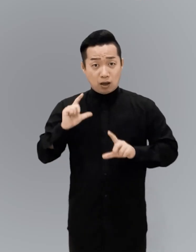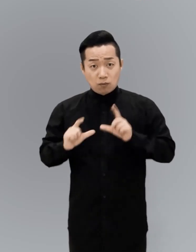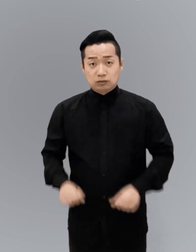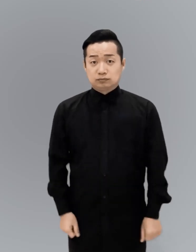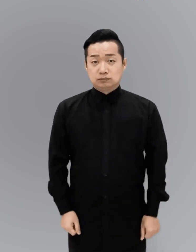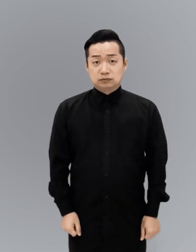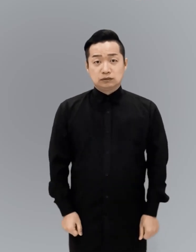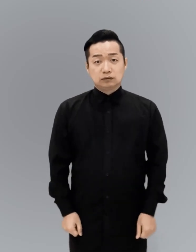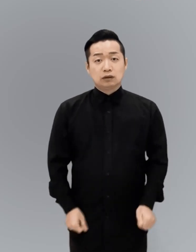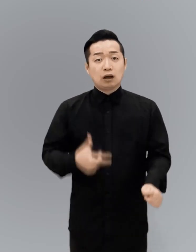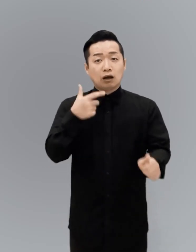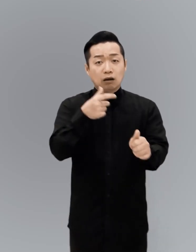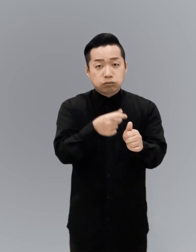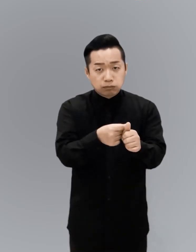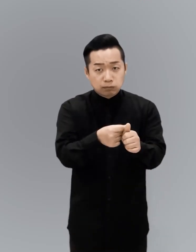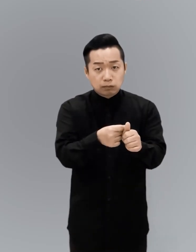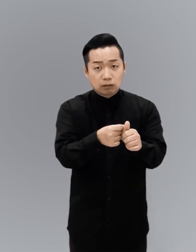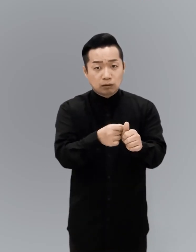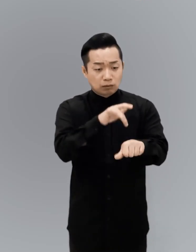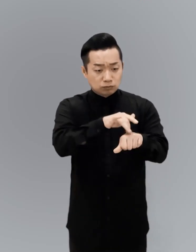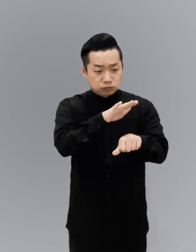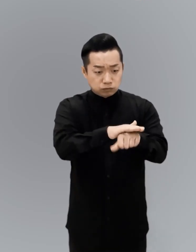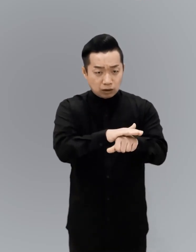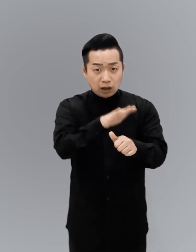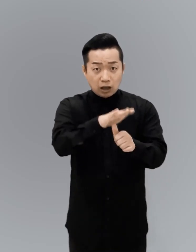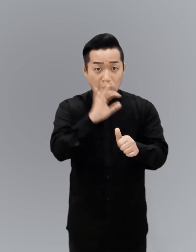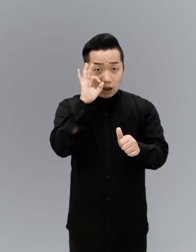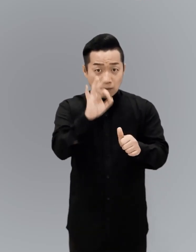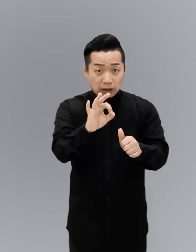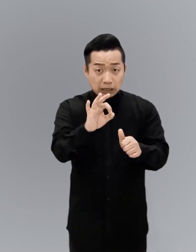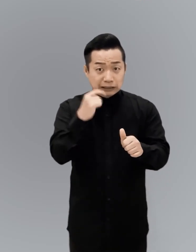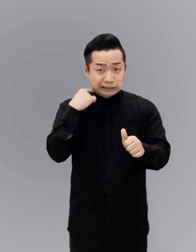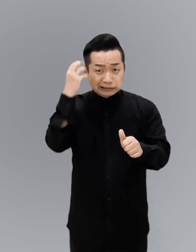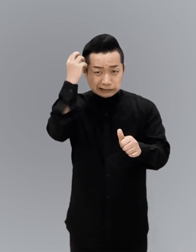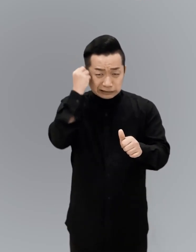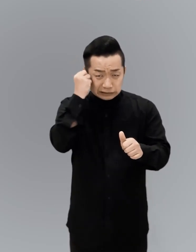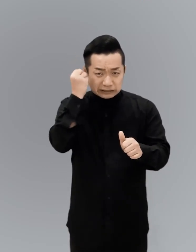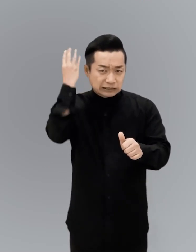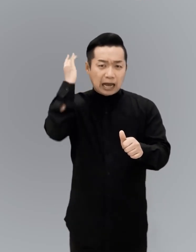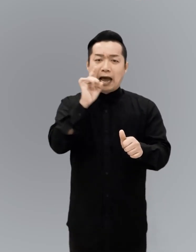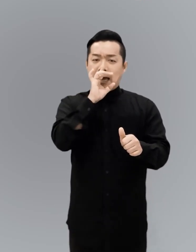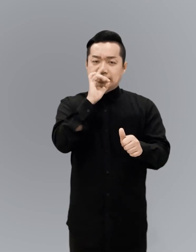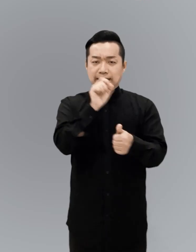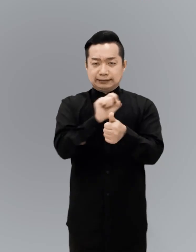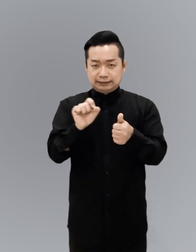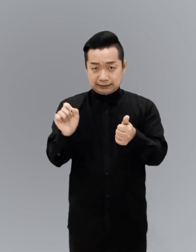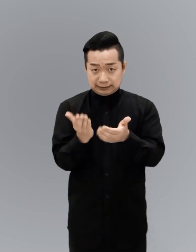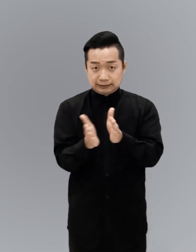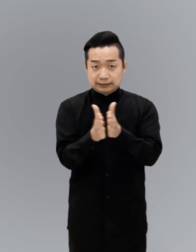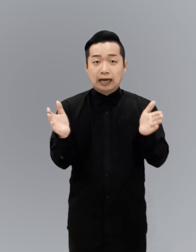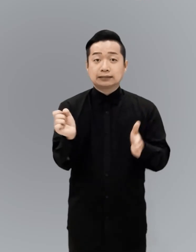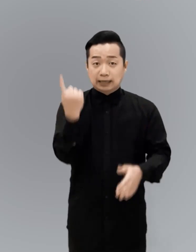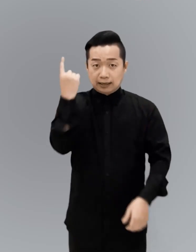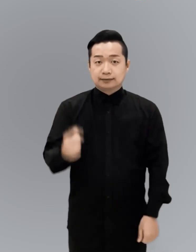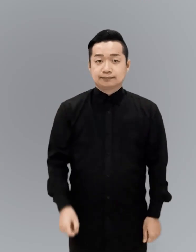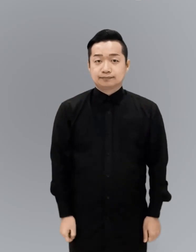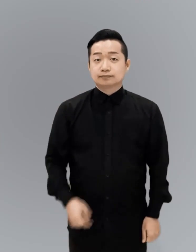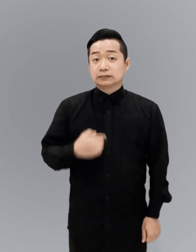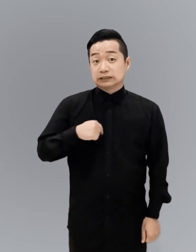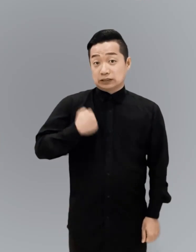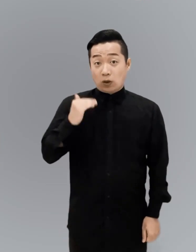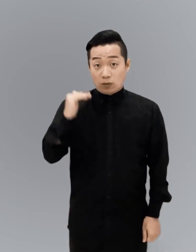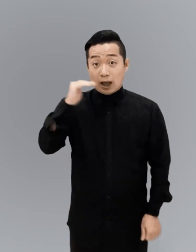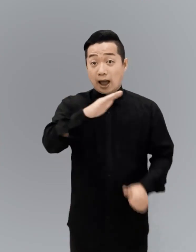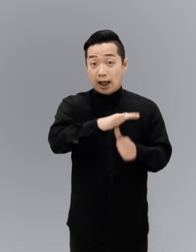제 모습과 그렇게 길들여지고 있는 아이를 보면서 섬뜩하게 든 생각을 잊고 싶지 않아서 글을 쓰게 되었습니다.